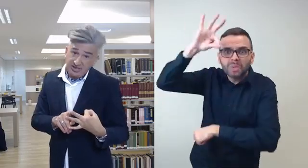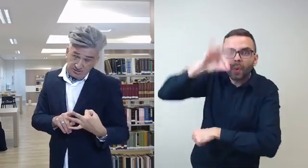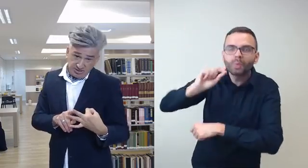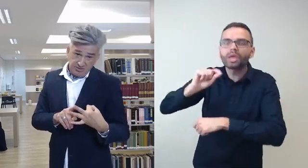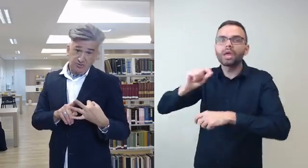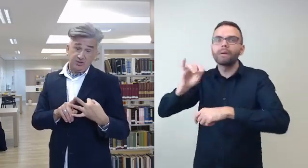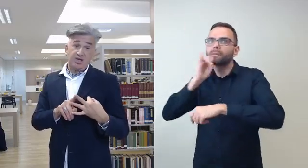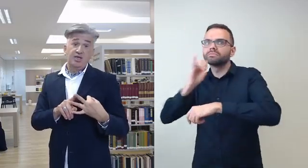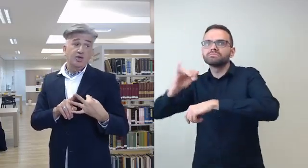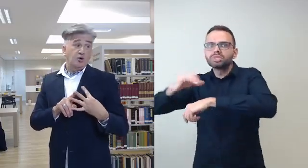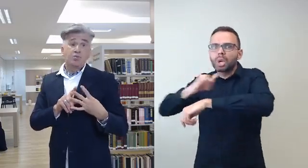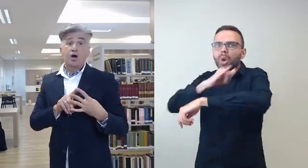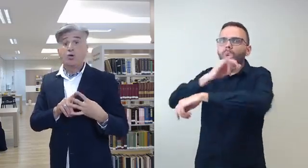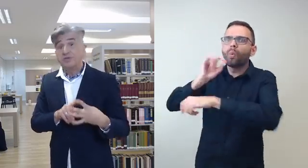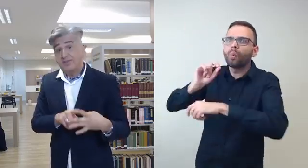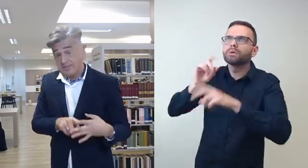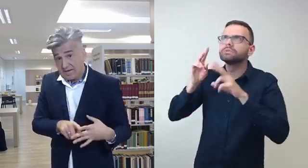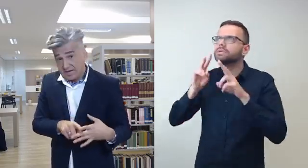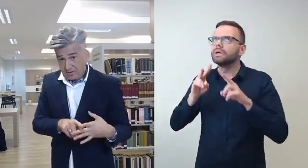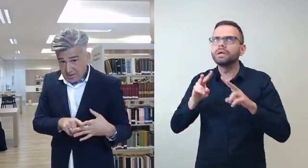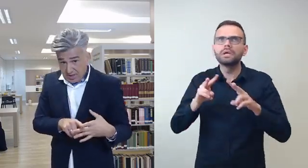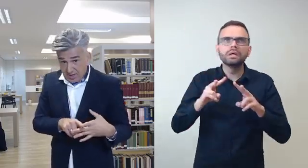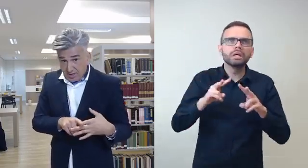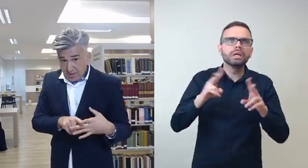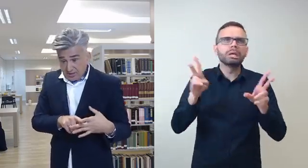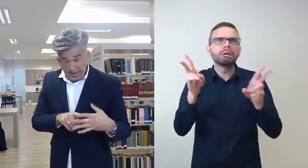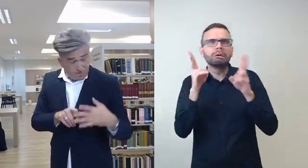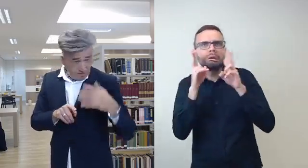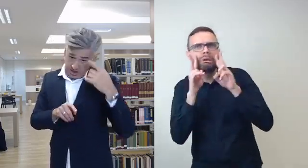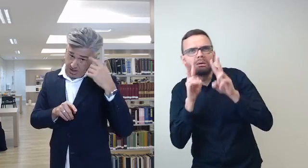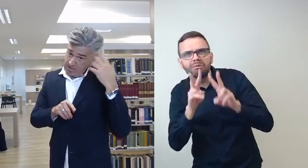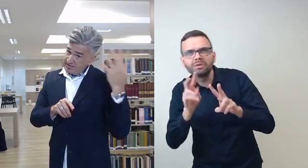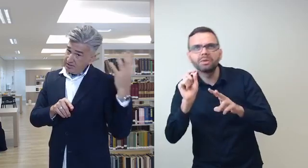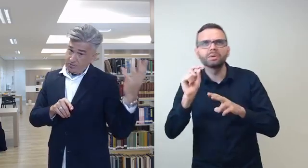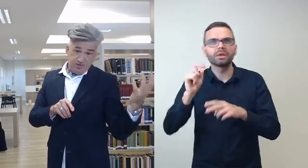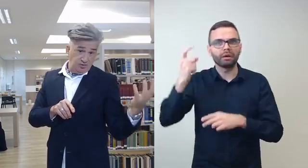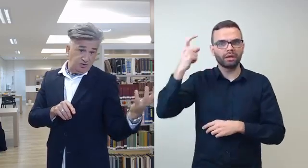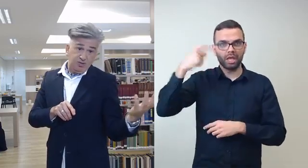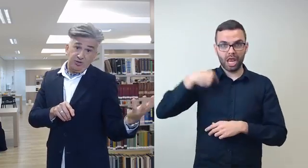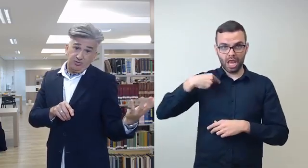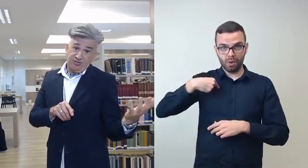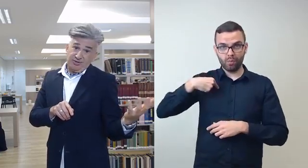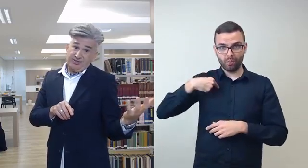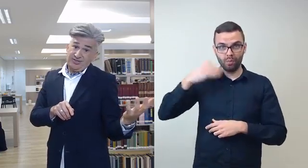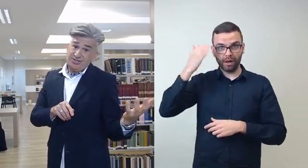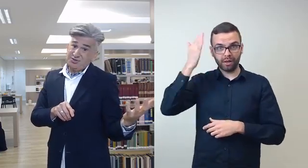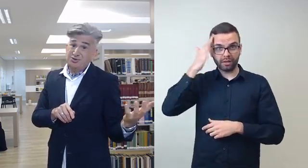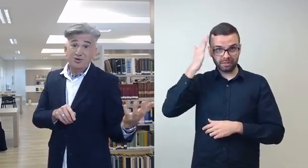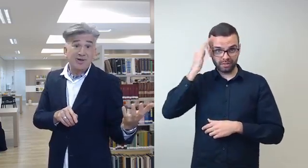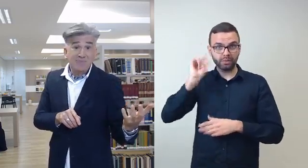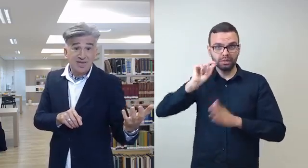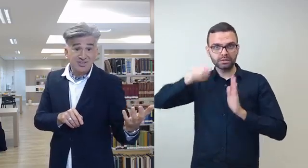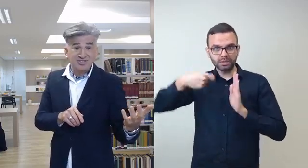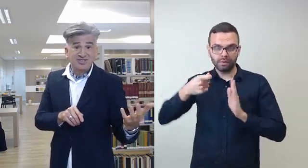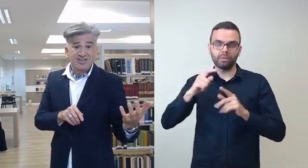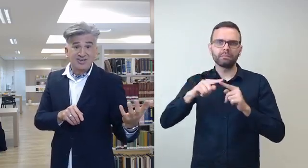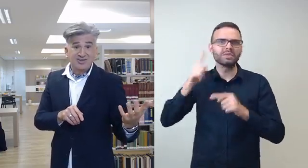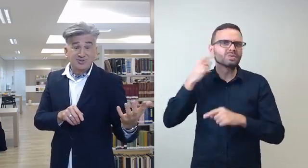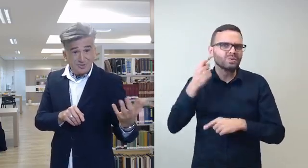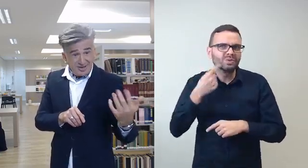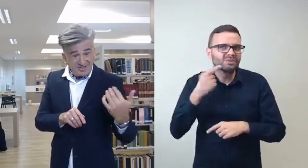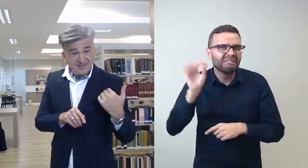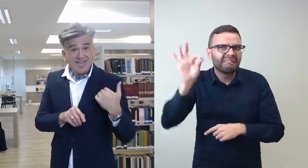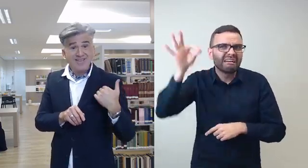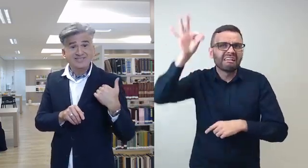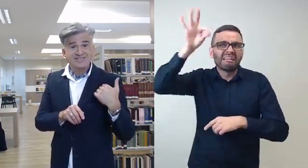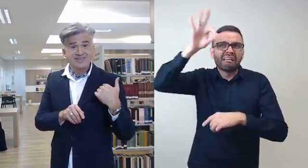gordinha caminhando, né? Uma onda de mar, não é? Está na minha cabeça que eu estou vendo o Espírito, mas volto a dizer, surdo não lê mente, surdo